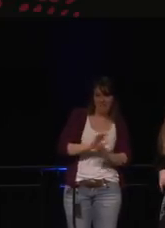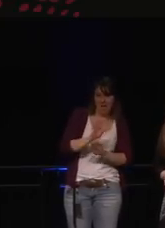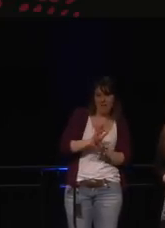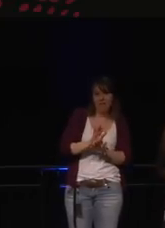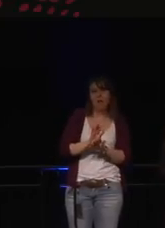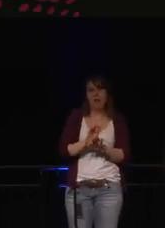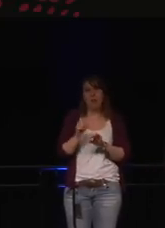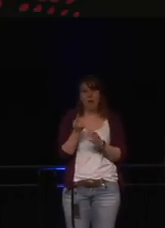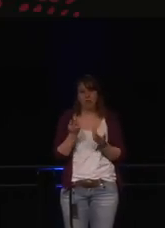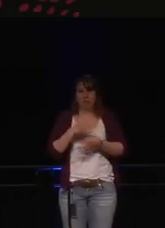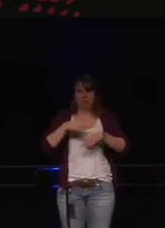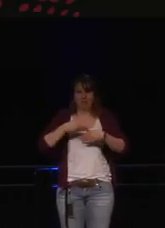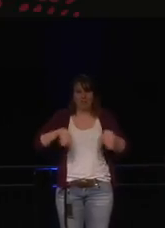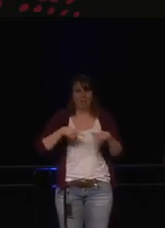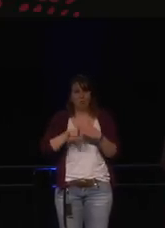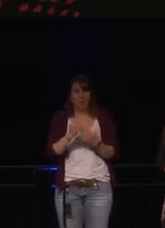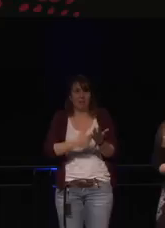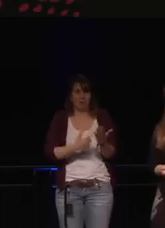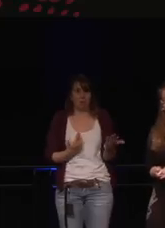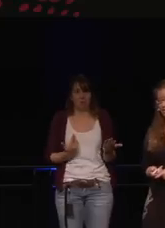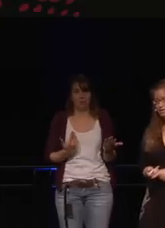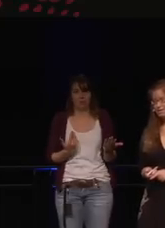más incluye más posibilidades